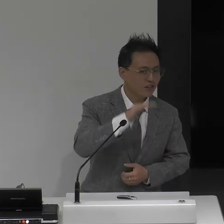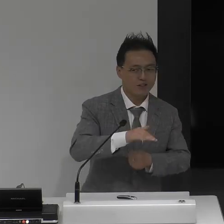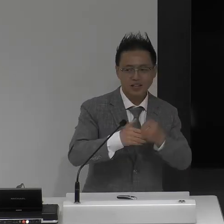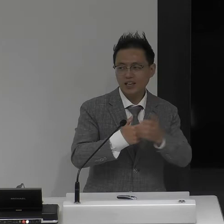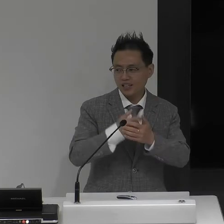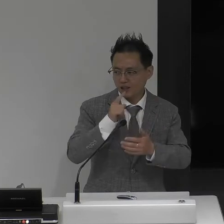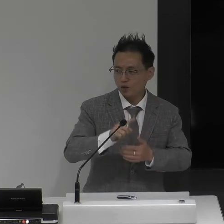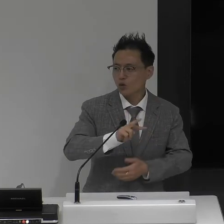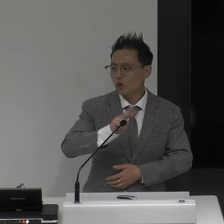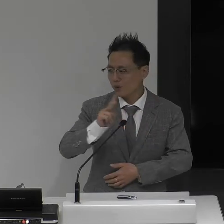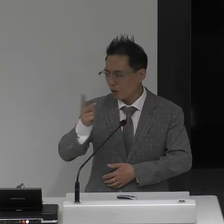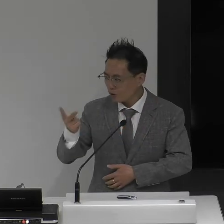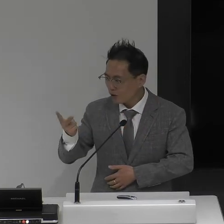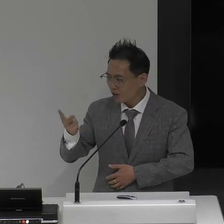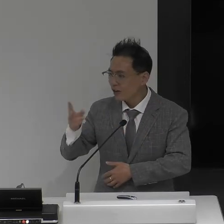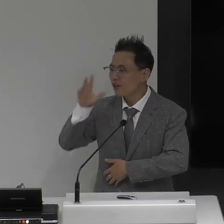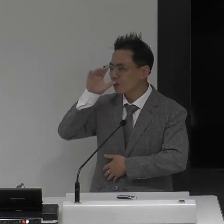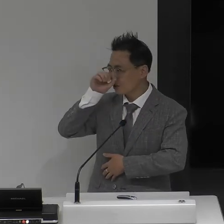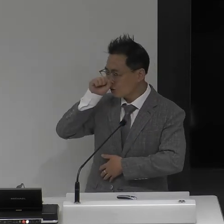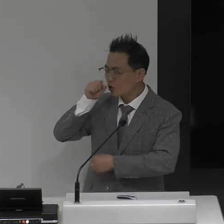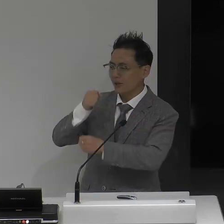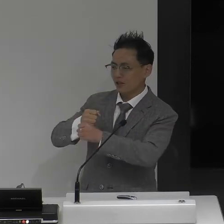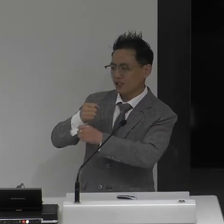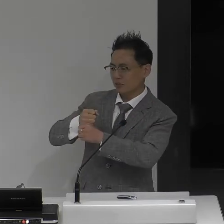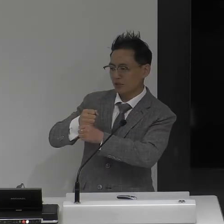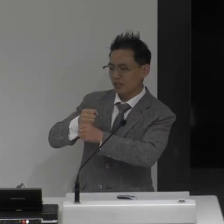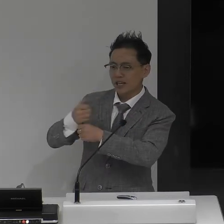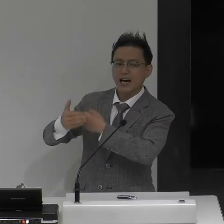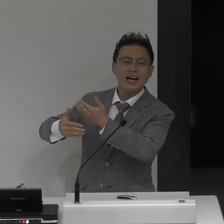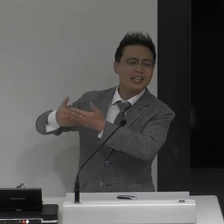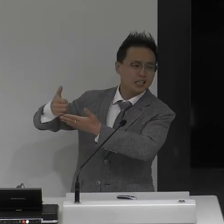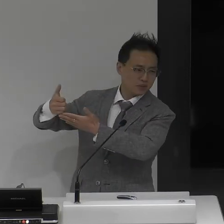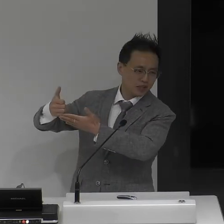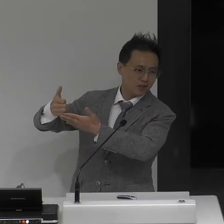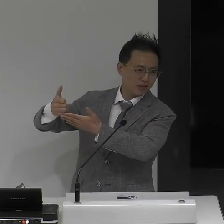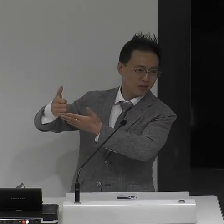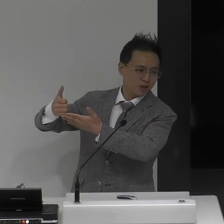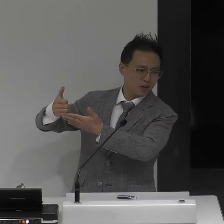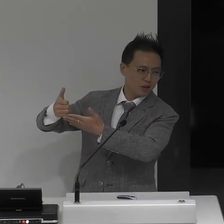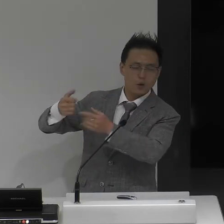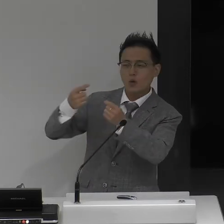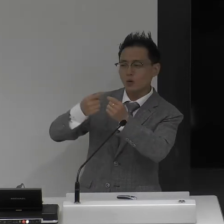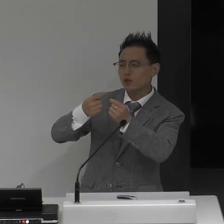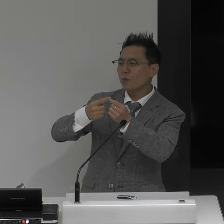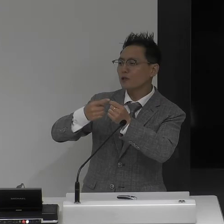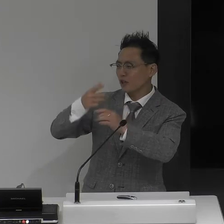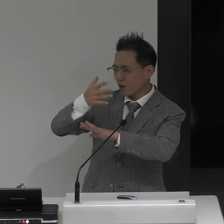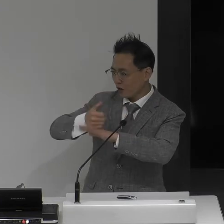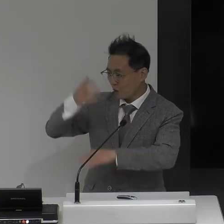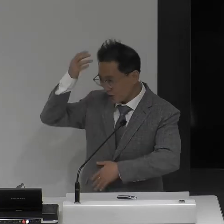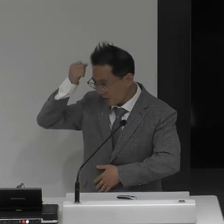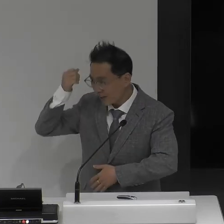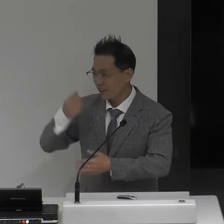그런데 이것도 바꿔서 선으로 만드신 분이 하나님이세요. 오늘 첫 번째 거의 결론입니다.